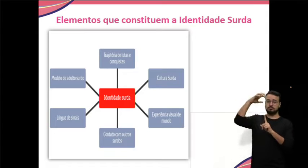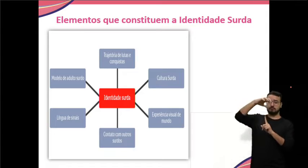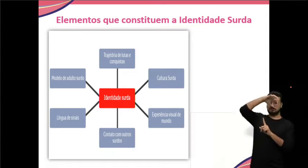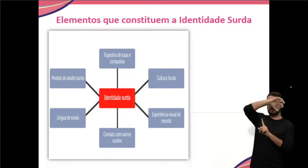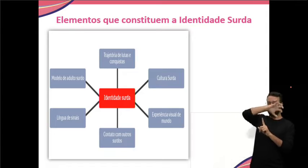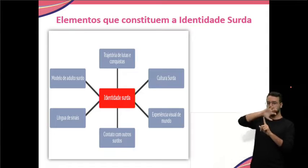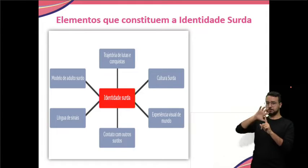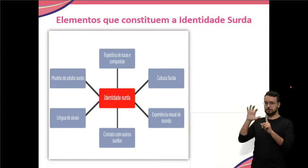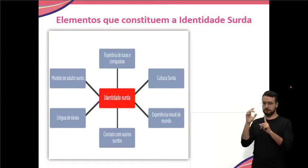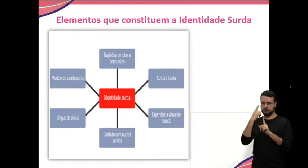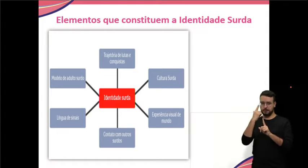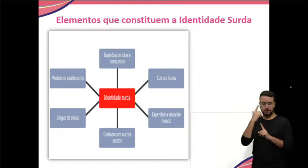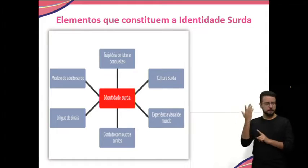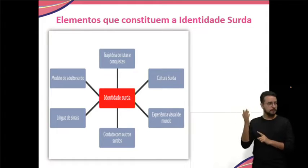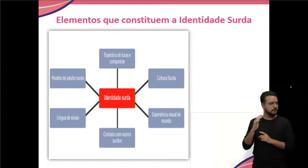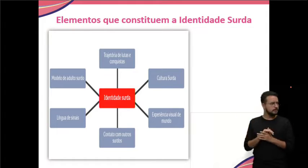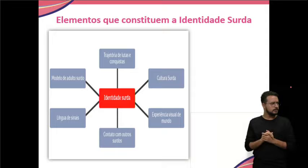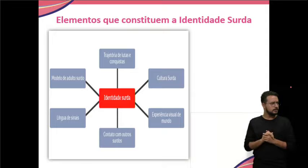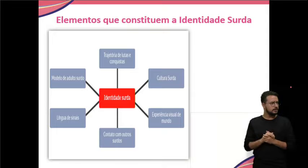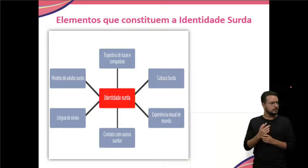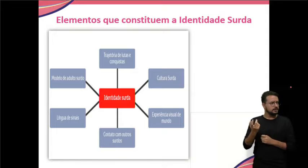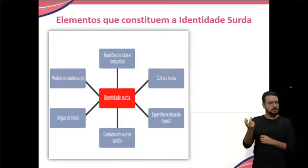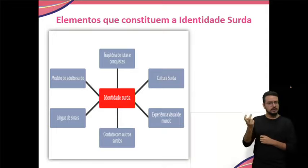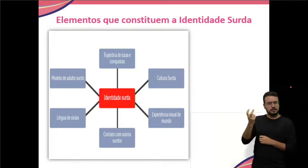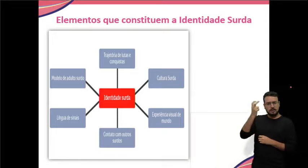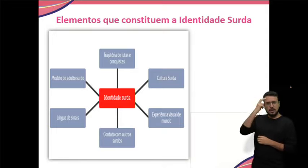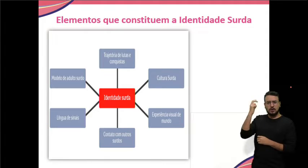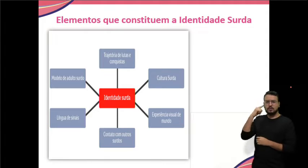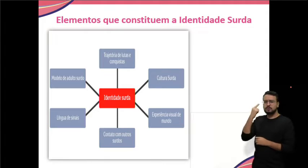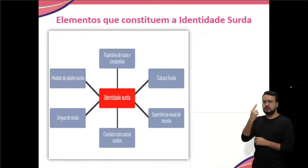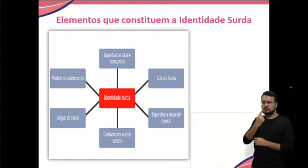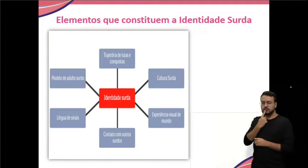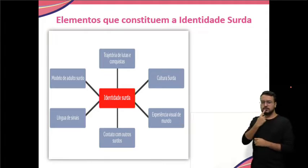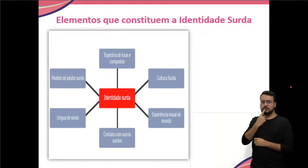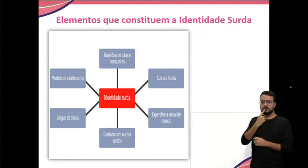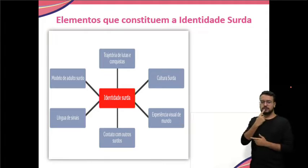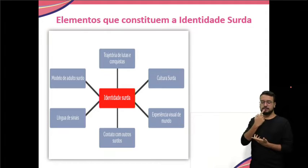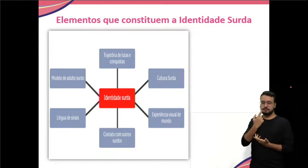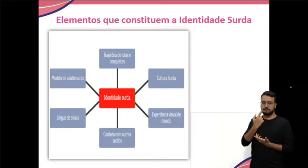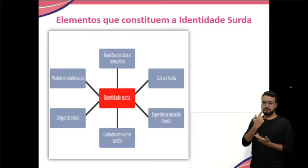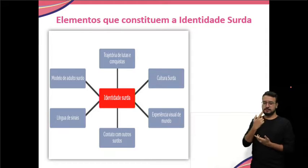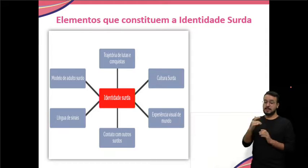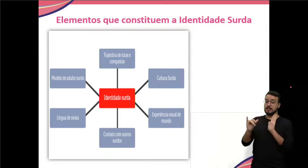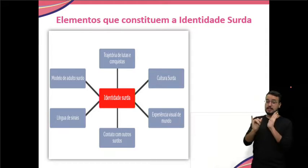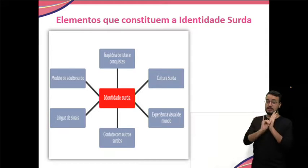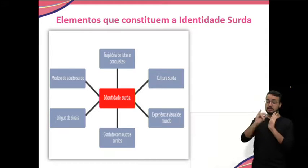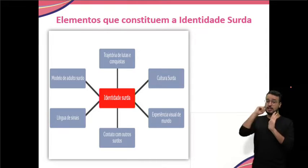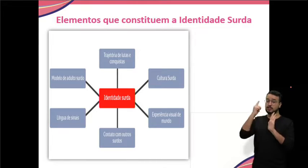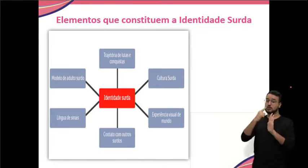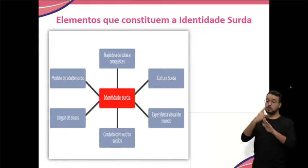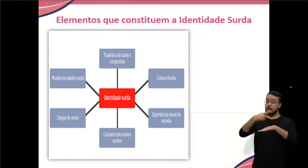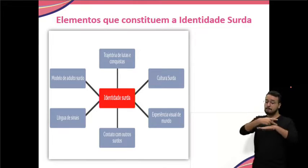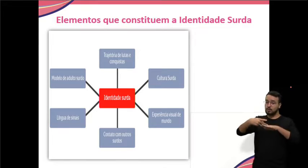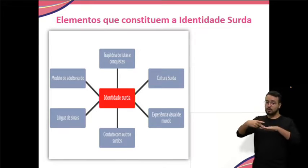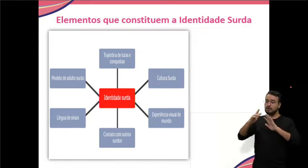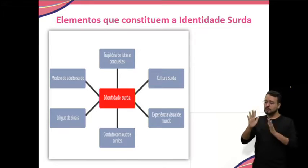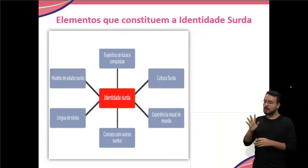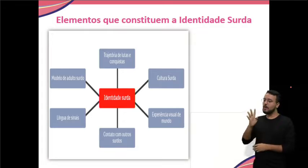lá. A cultura surda, né? Quem tem essa identidade surda, ele conhece a cultura surda, ele vivencia a cultura surda, ele defende a